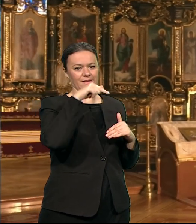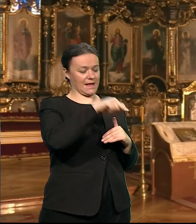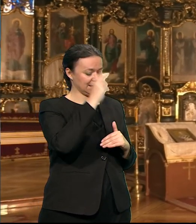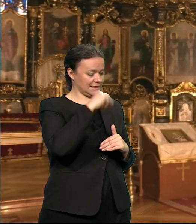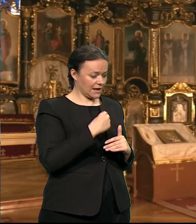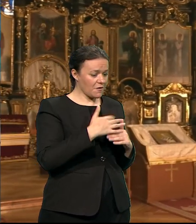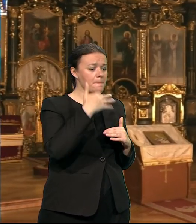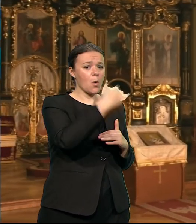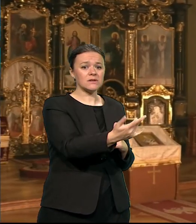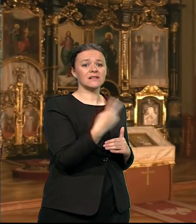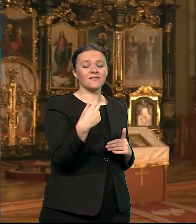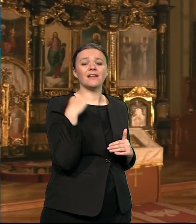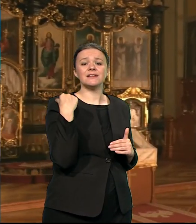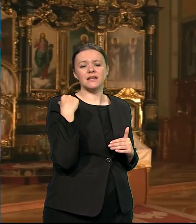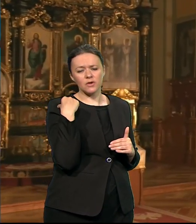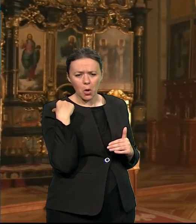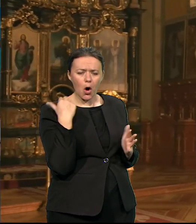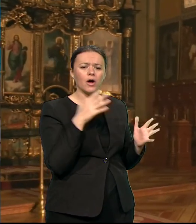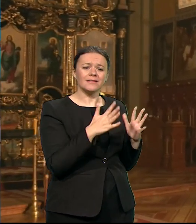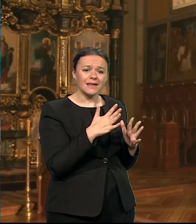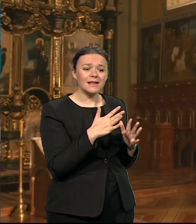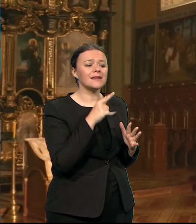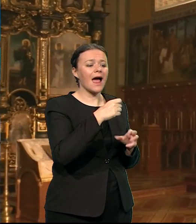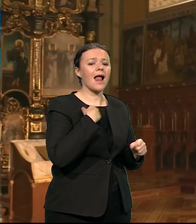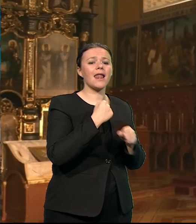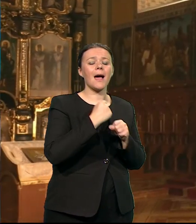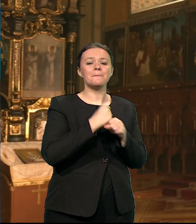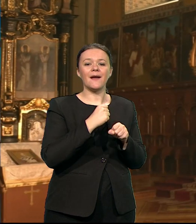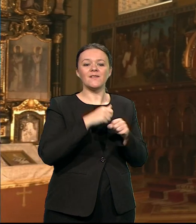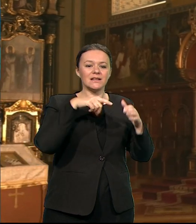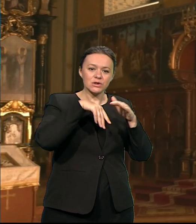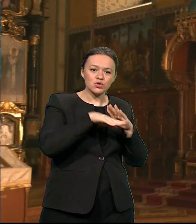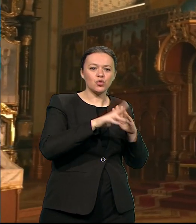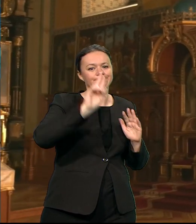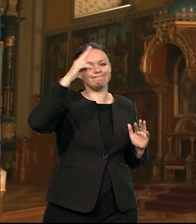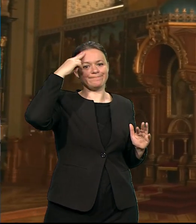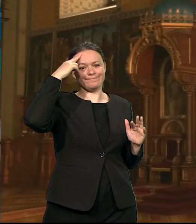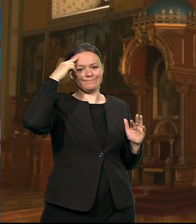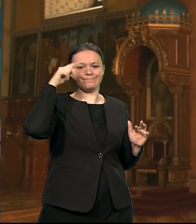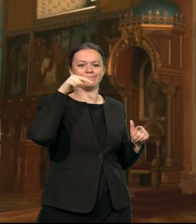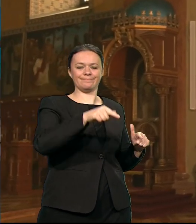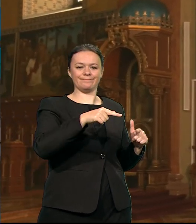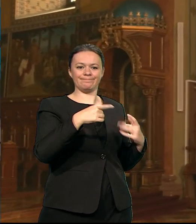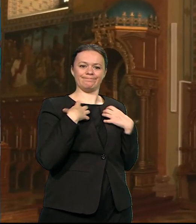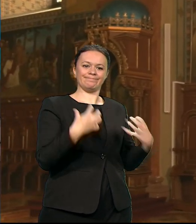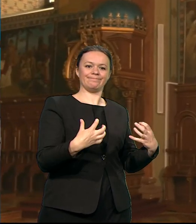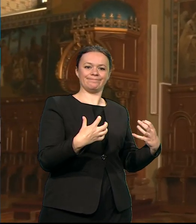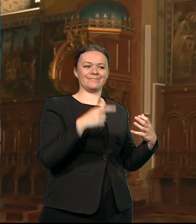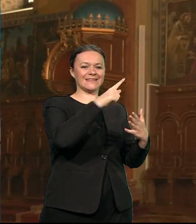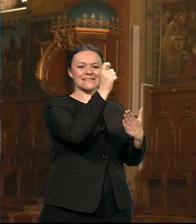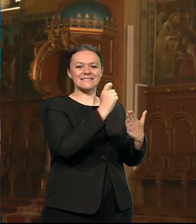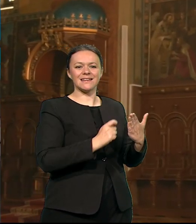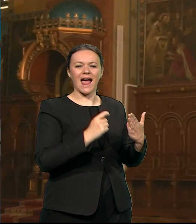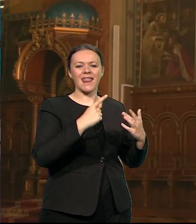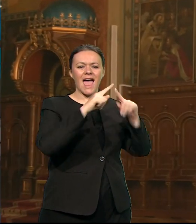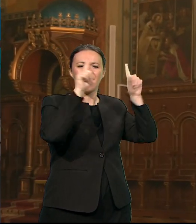kasnije, 80. godina 19. veka, izrađen je i ovaj čuveni raskošni barokni ikonostas naše